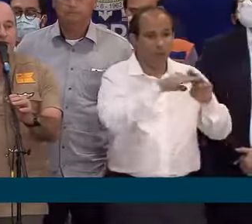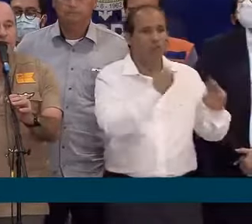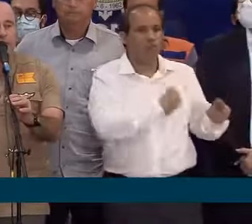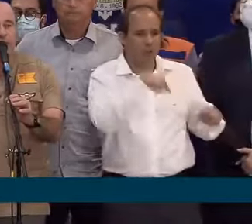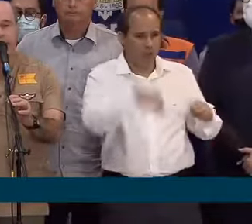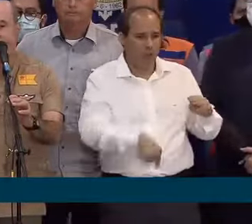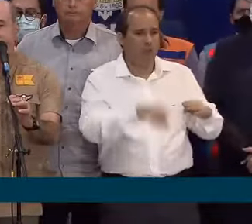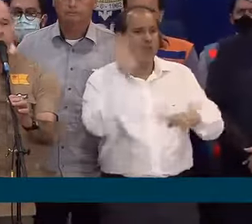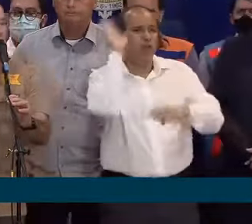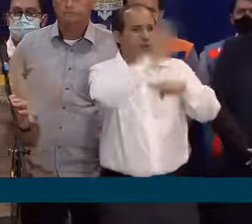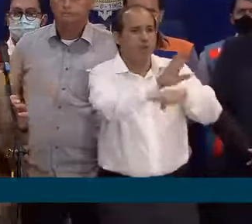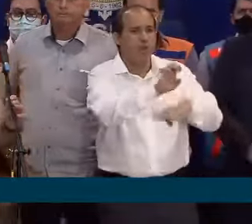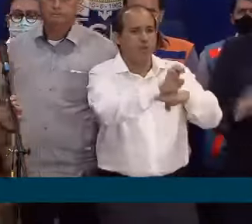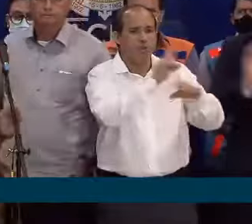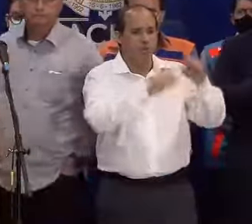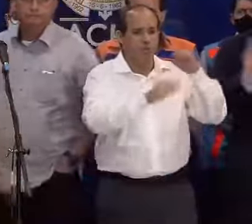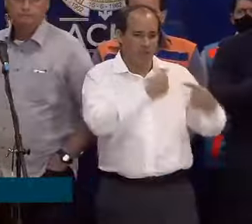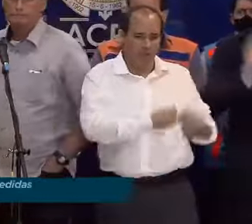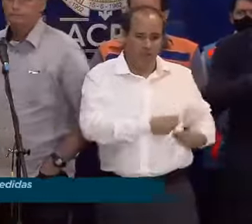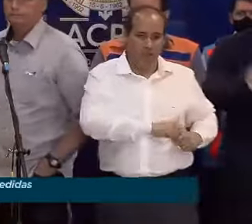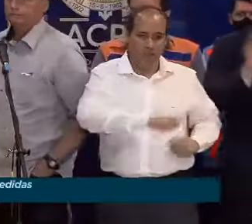nessa ajuda ao Acre. Muito obrigado.